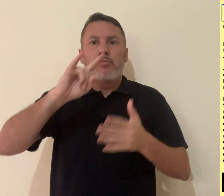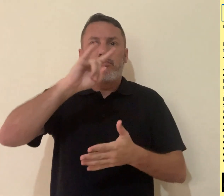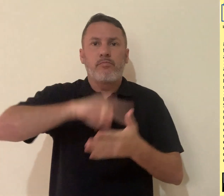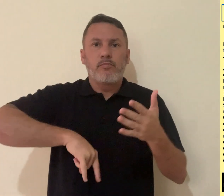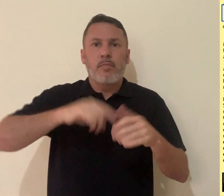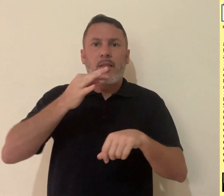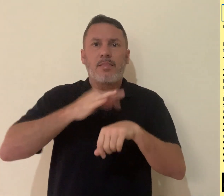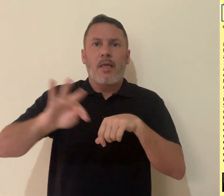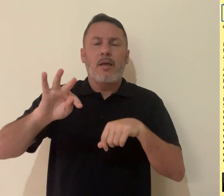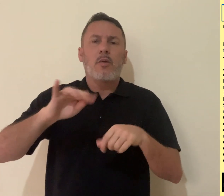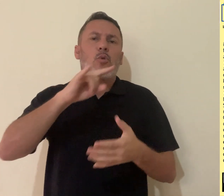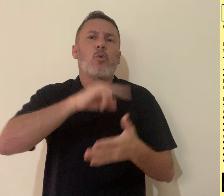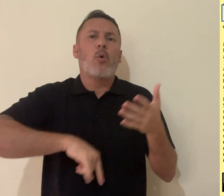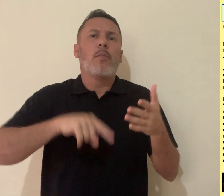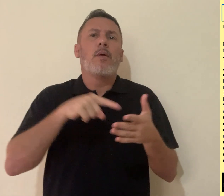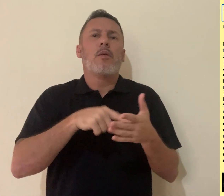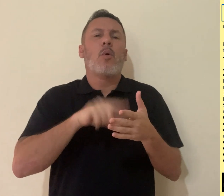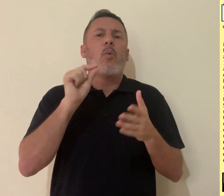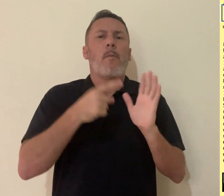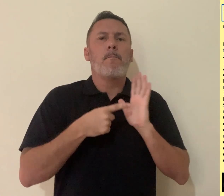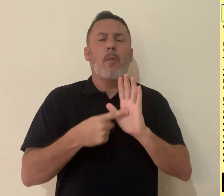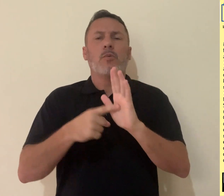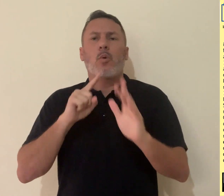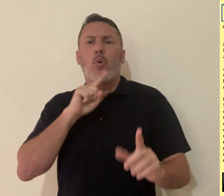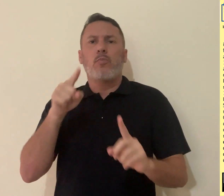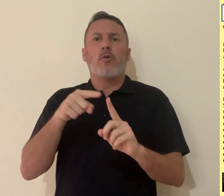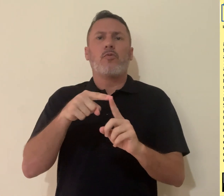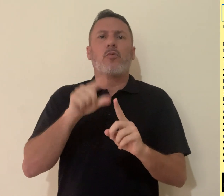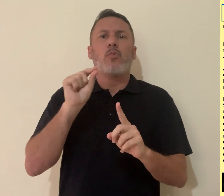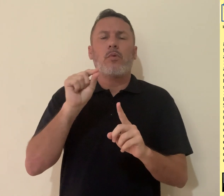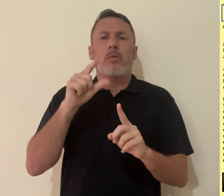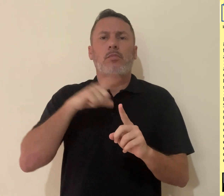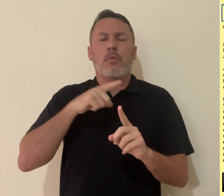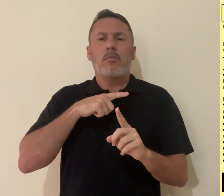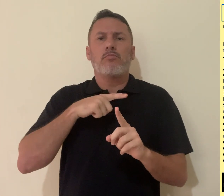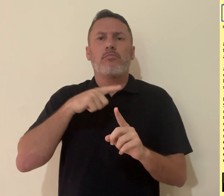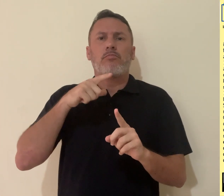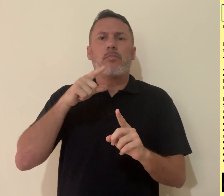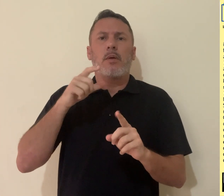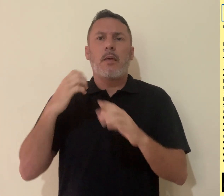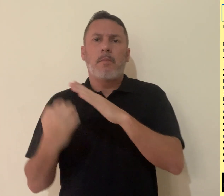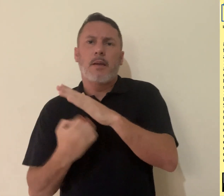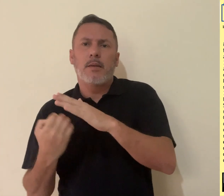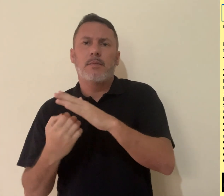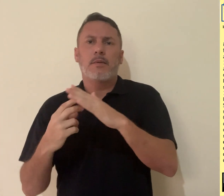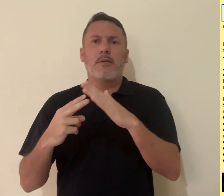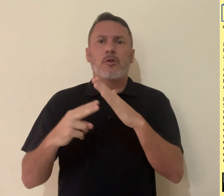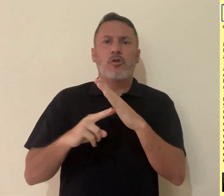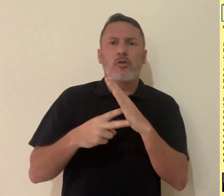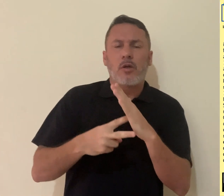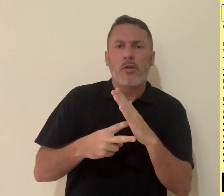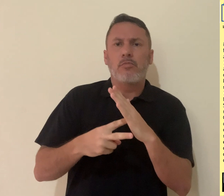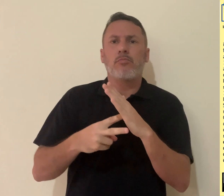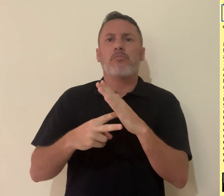com o objetivo de indicar as diretrizes a serem observadas por empresas sindicatos e órgãos da administração